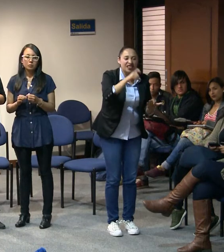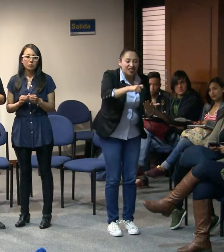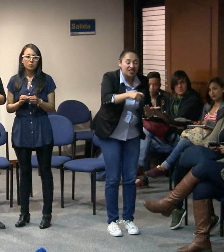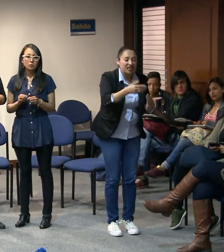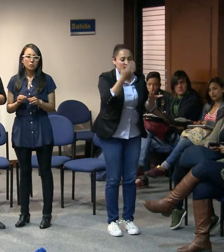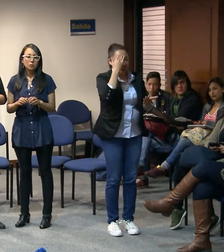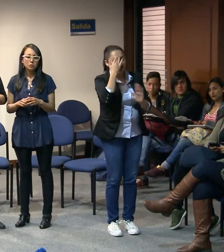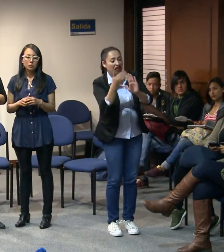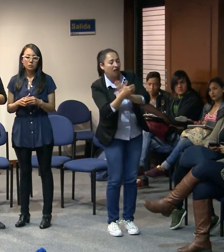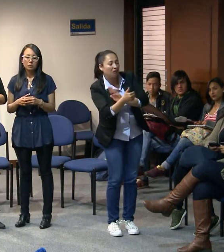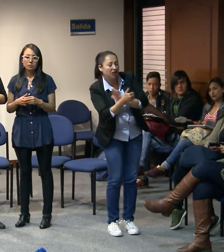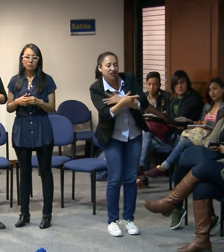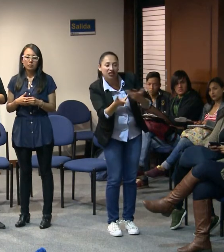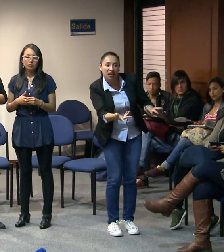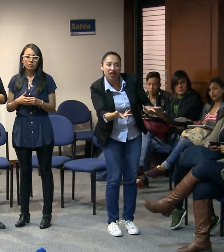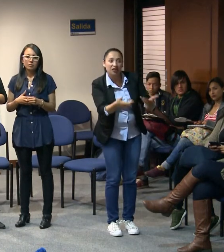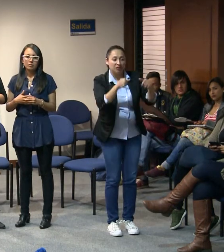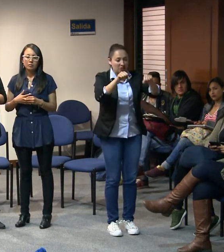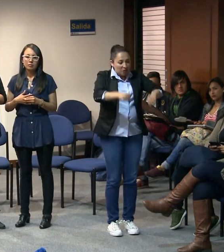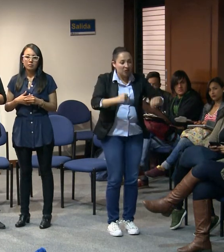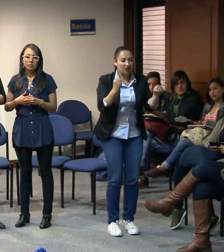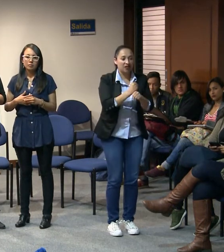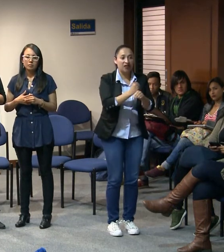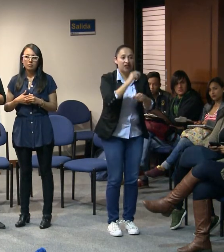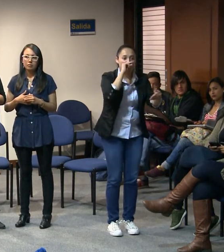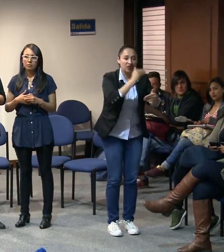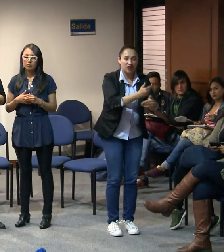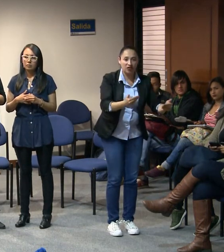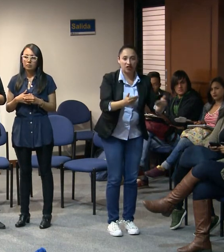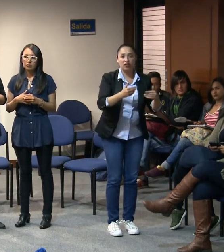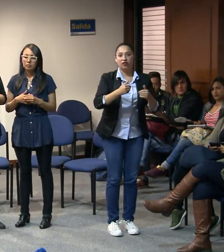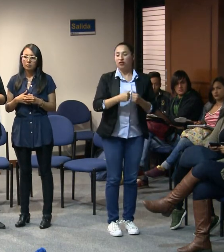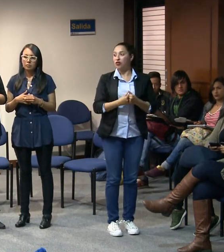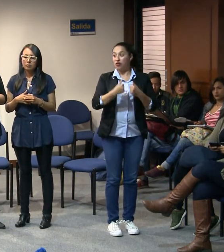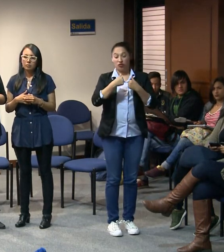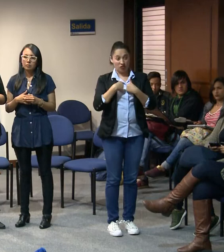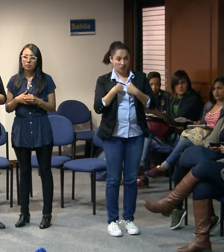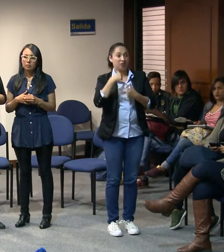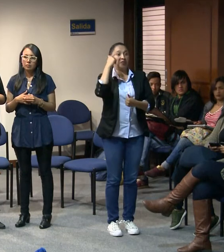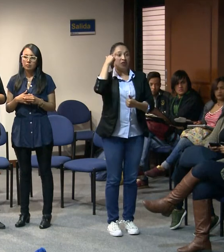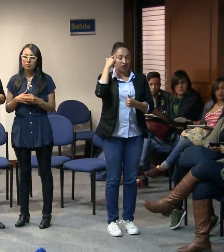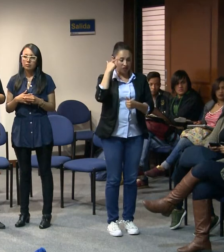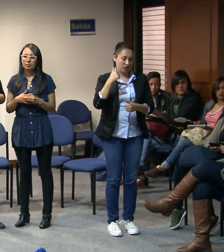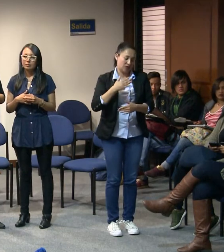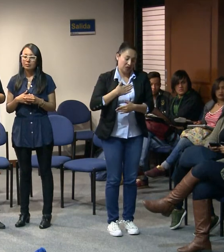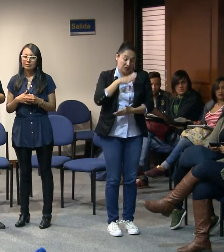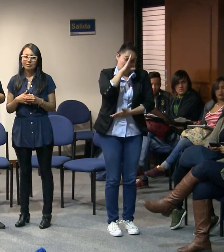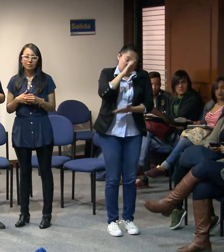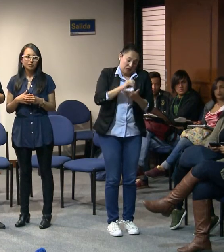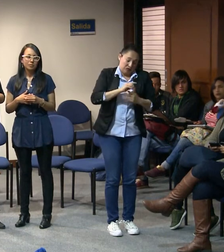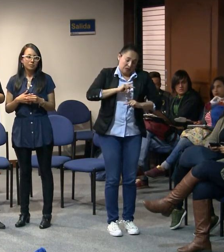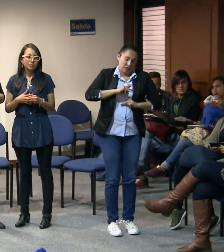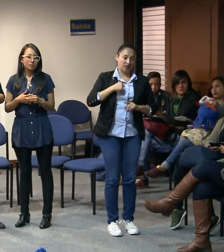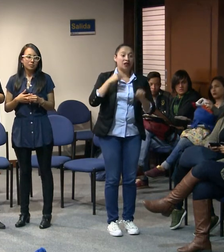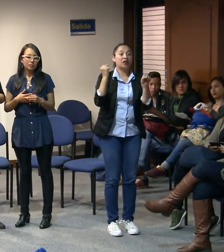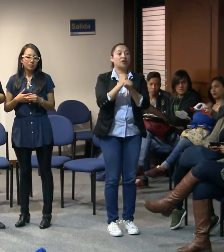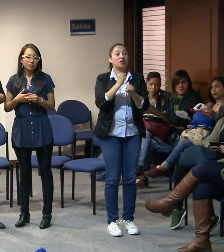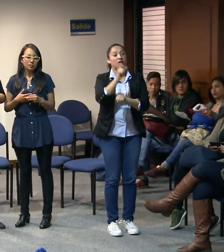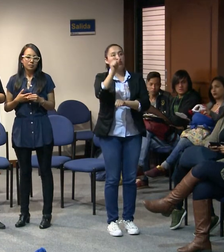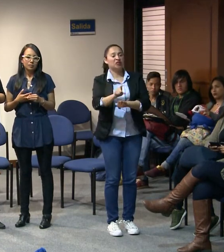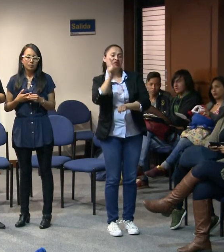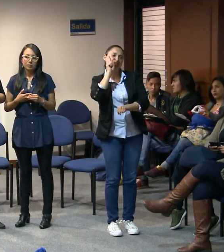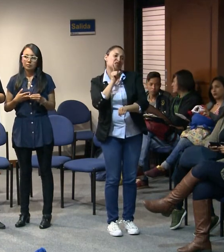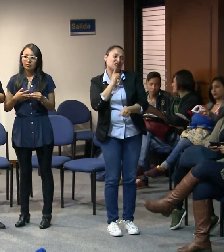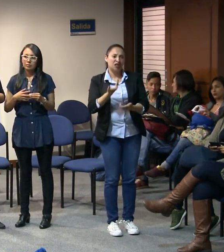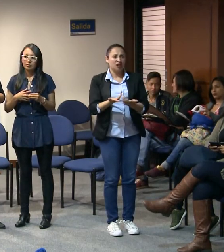lograr sí, trabajar con ellos. De igual forma pienso desde mi punto de vista que el trabajar con una persona sorda no es